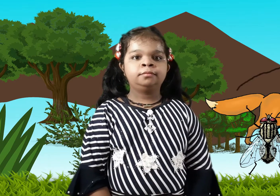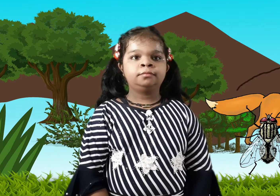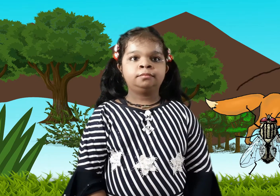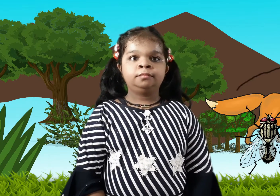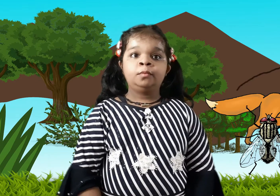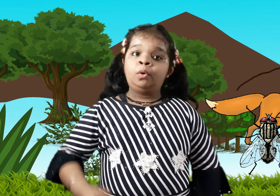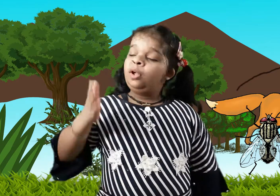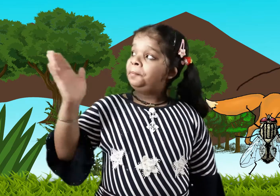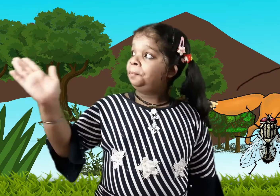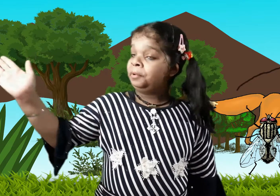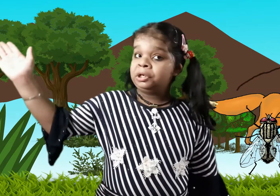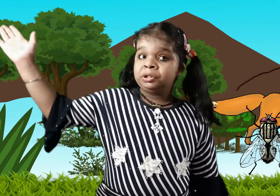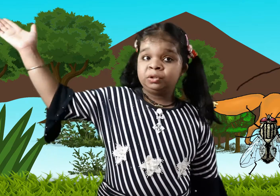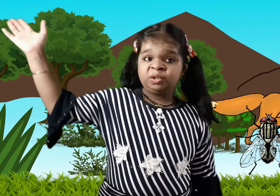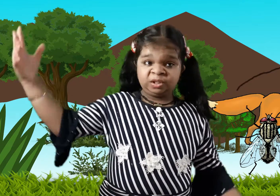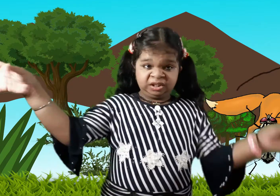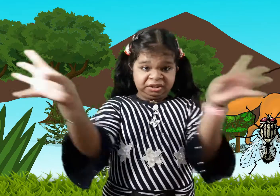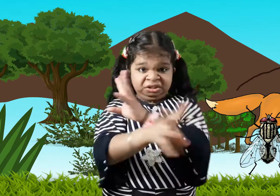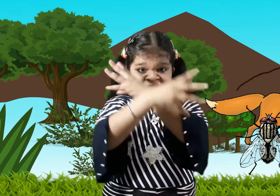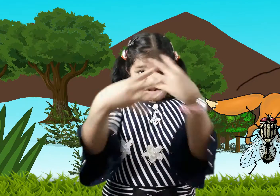उधर उस मकड़ी दिखाई दे रही है।